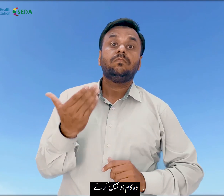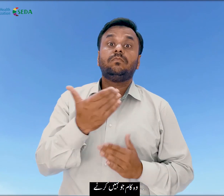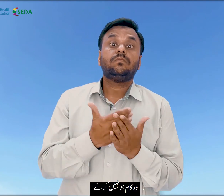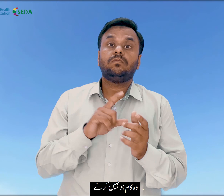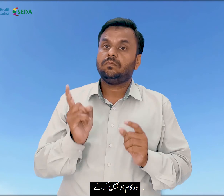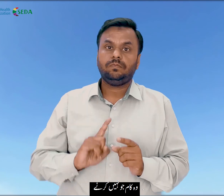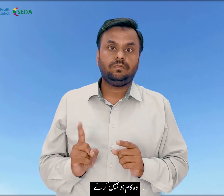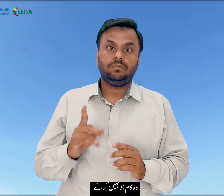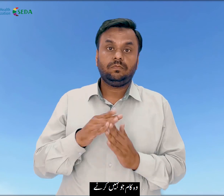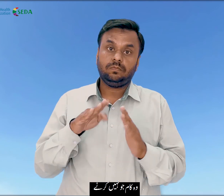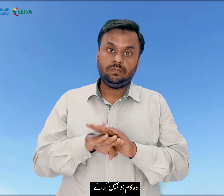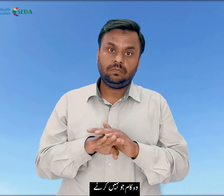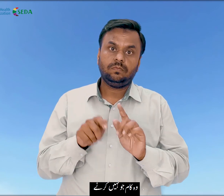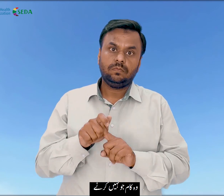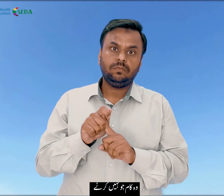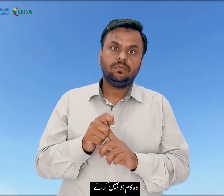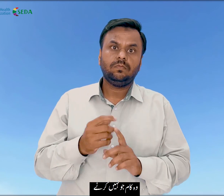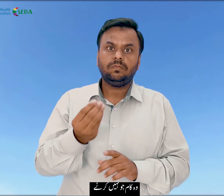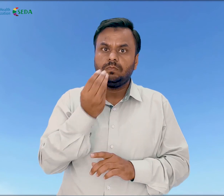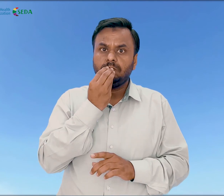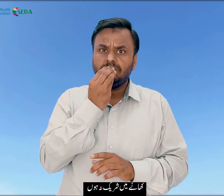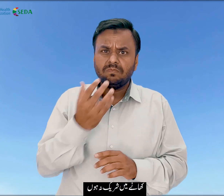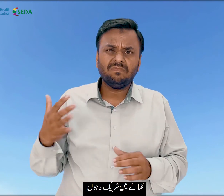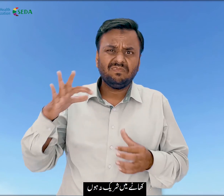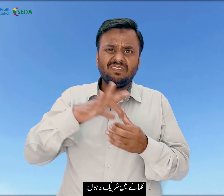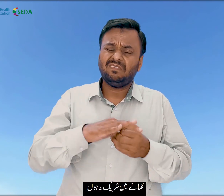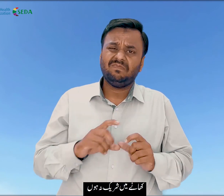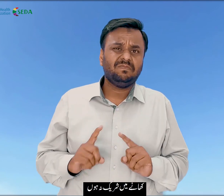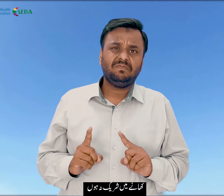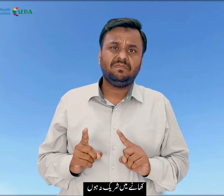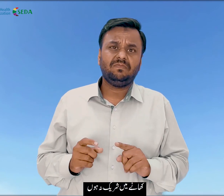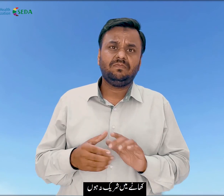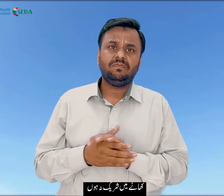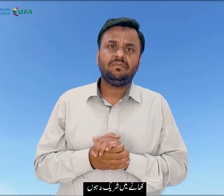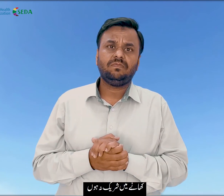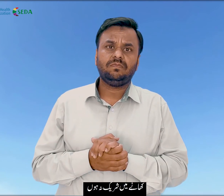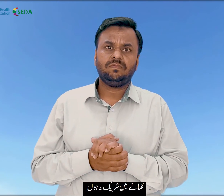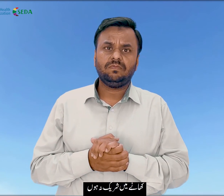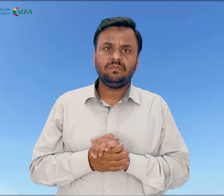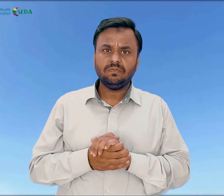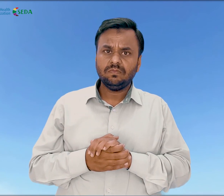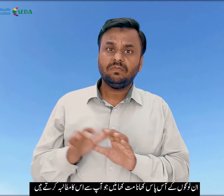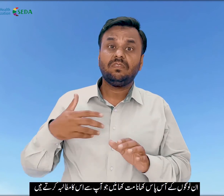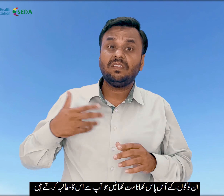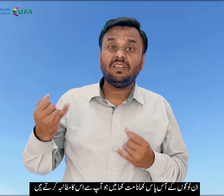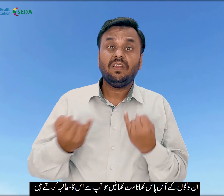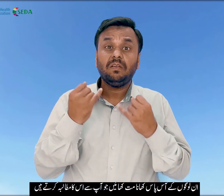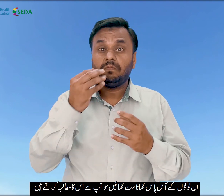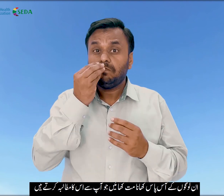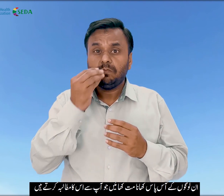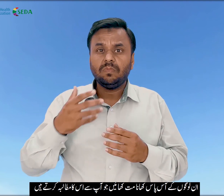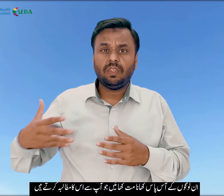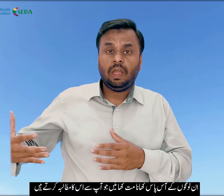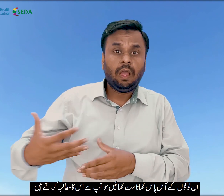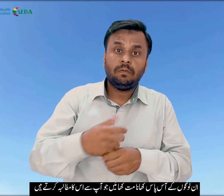کام جو نہیں کرنے۔ کھانے میں شریک نہ ہوں۔ ان لوگوں کے آس پاس کھانا مت